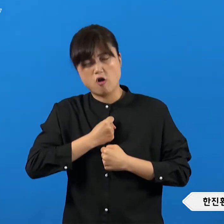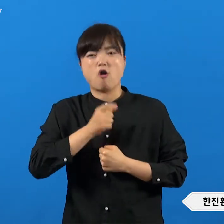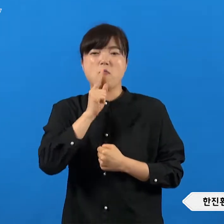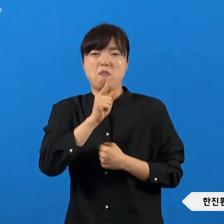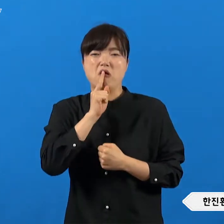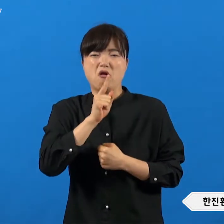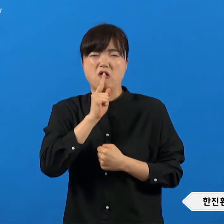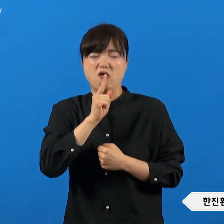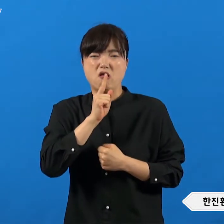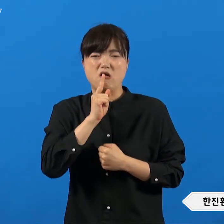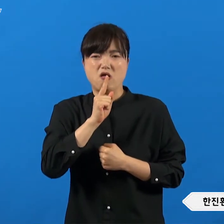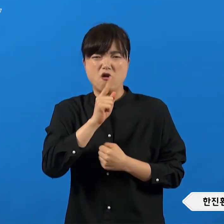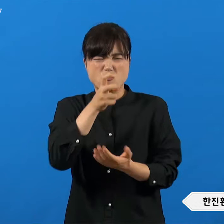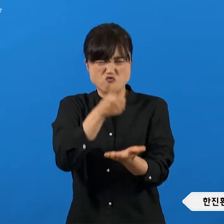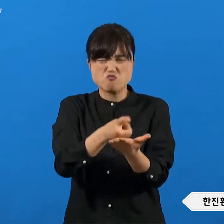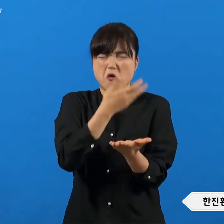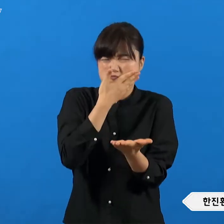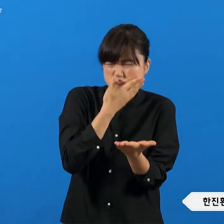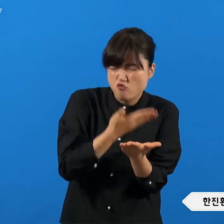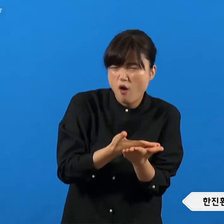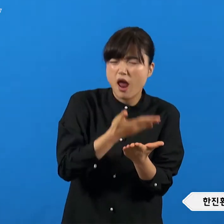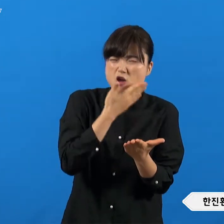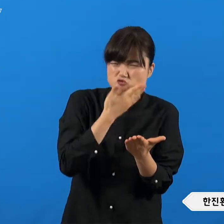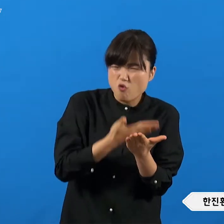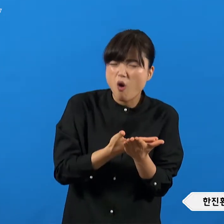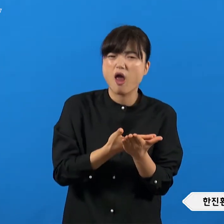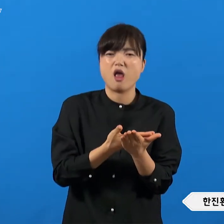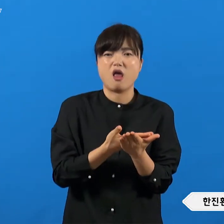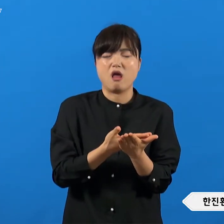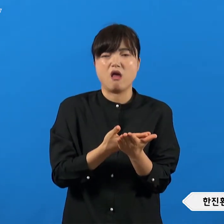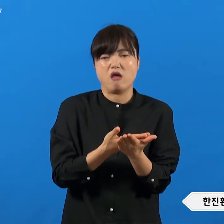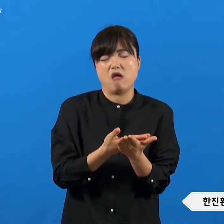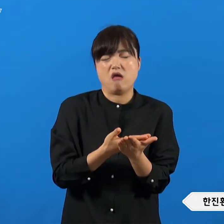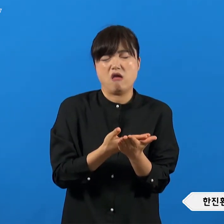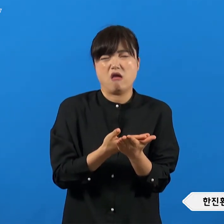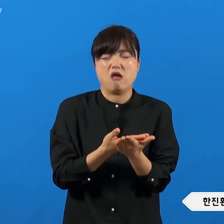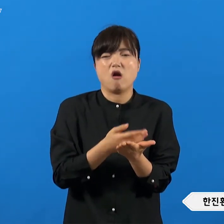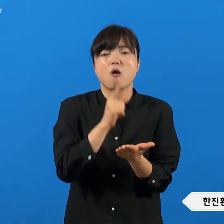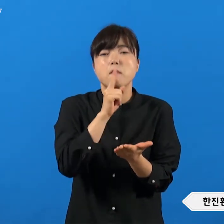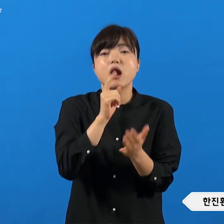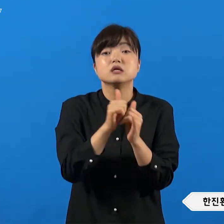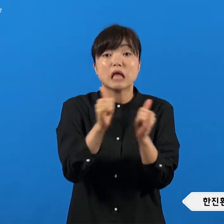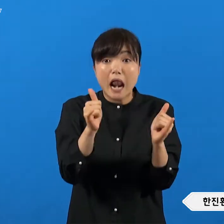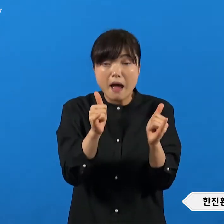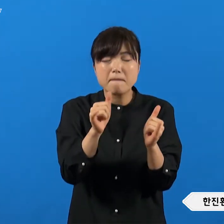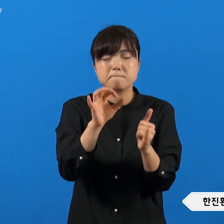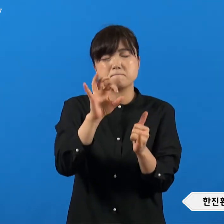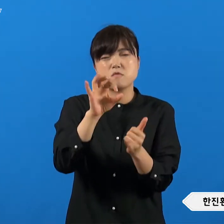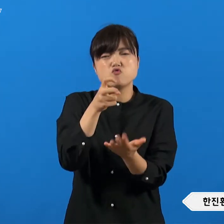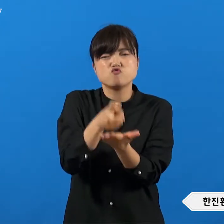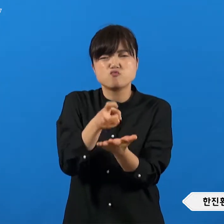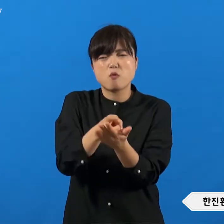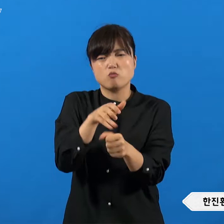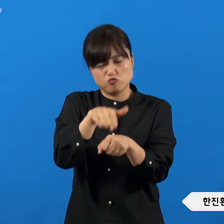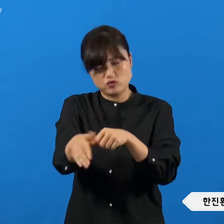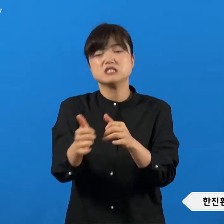된다, 율법이 중요하다, 그렇게 주장하는 사람들이 율법주의자들입니다.